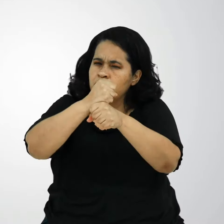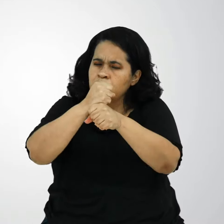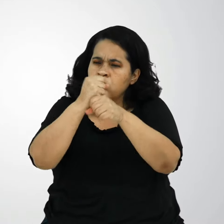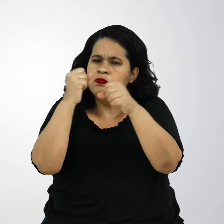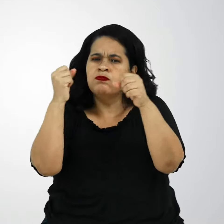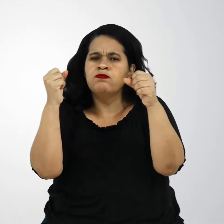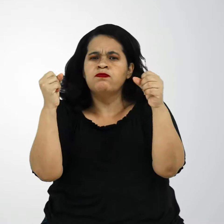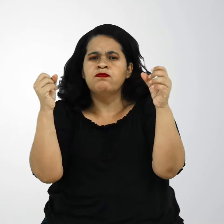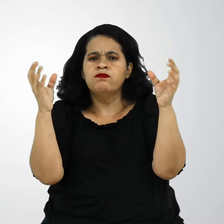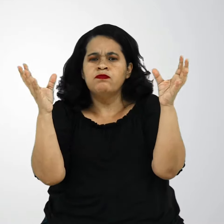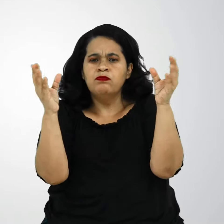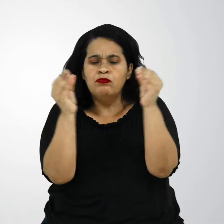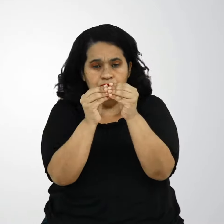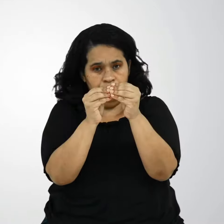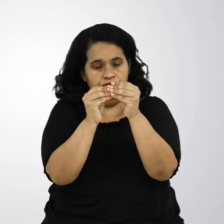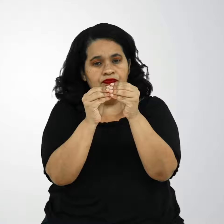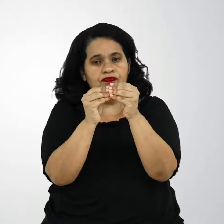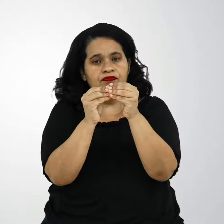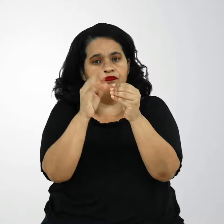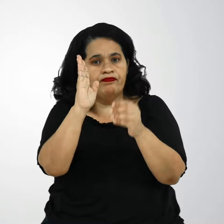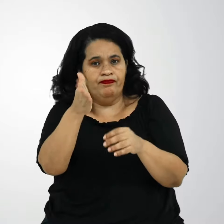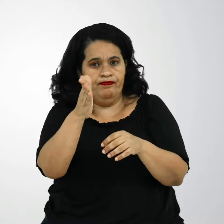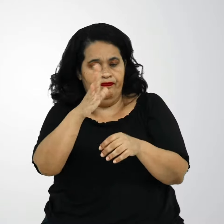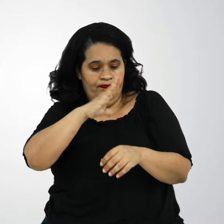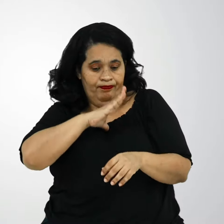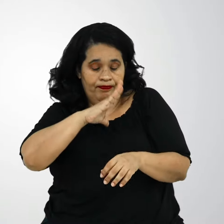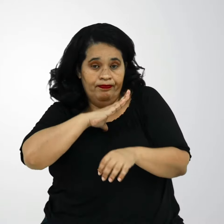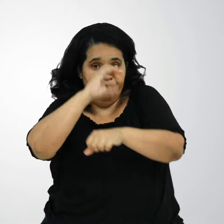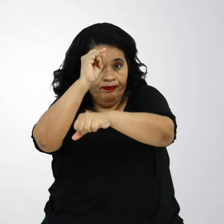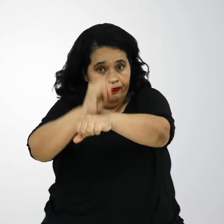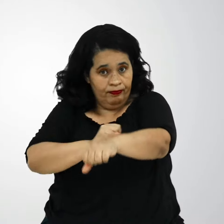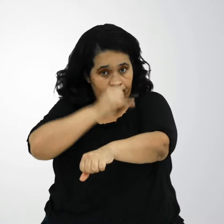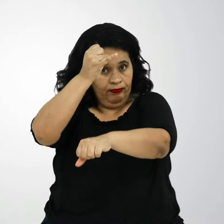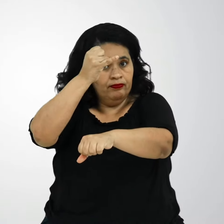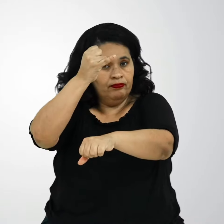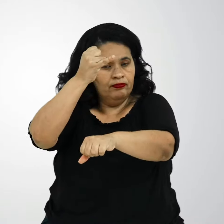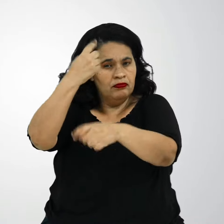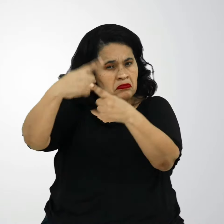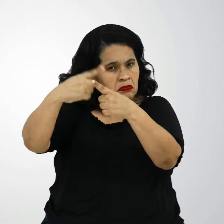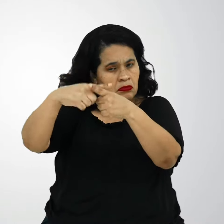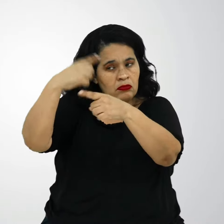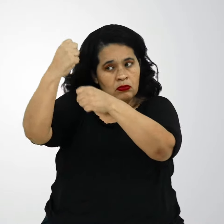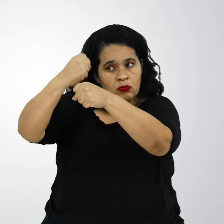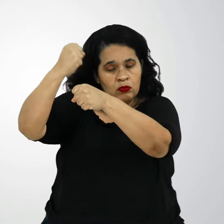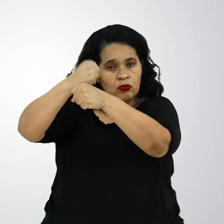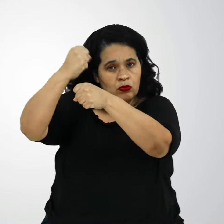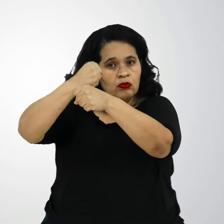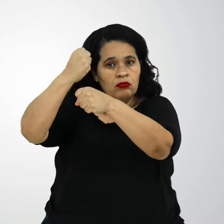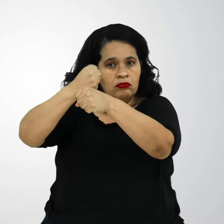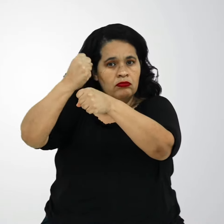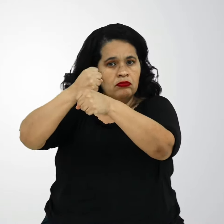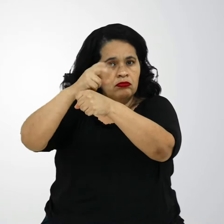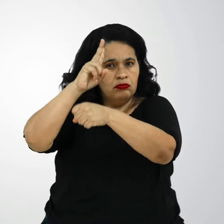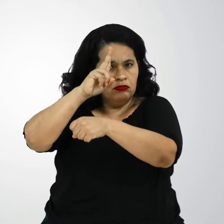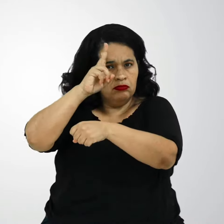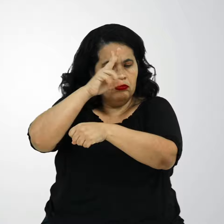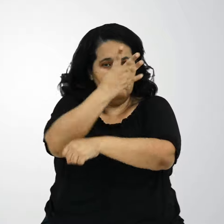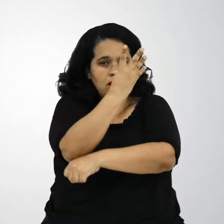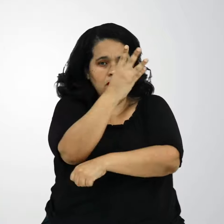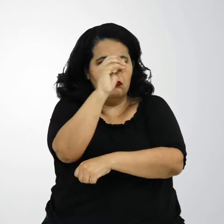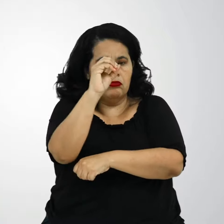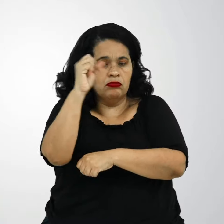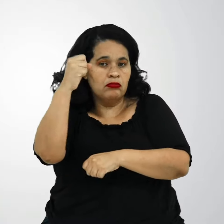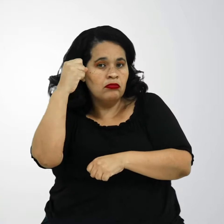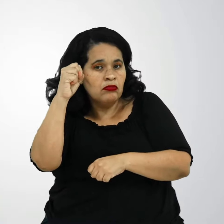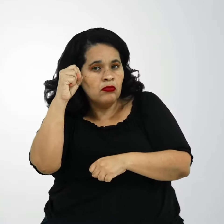concluiria ali com a edificação de Jerusalém. No final da reconstrução de Jerusalém, que é 408 a.C.,